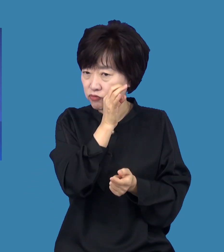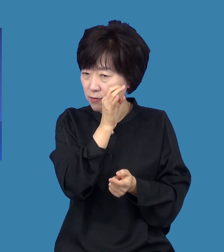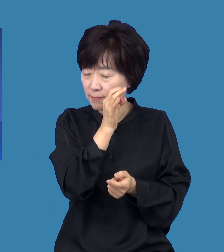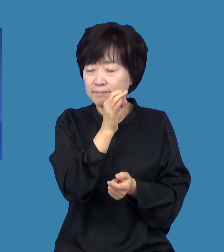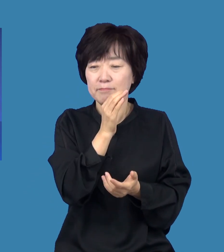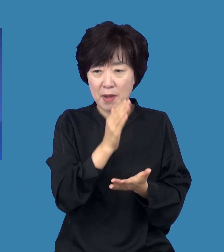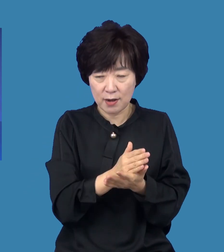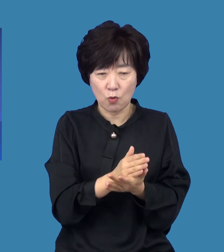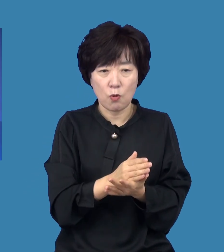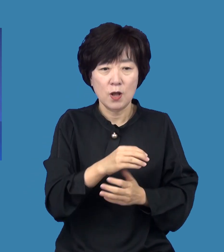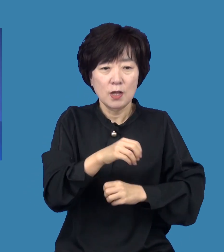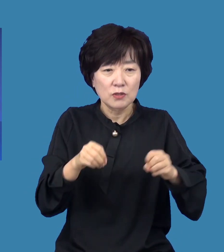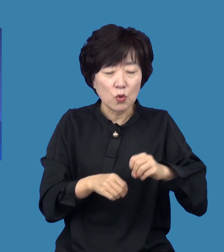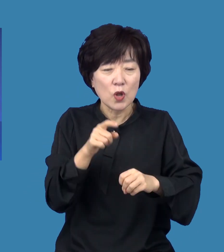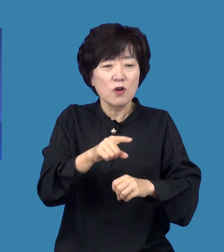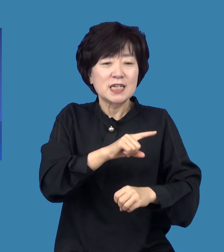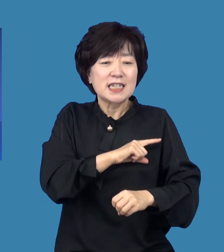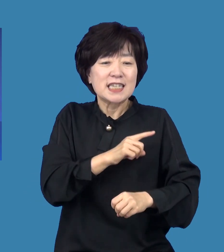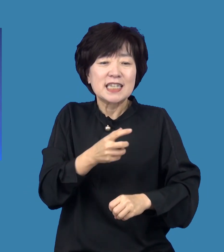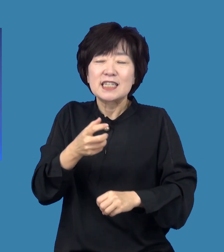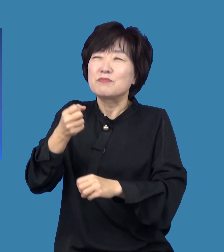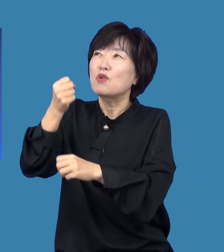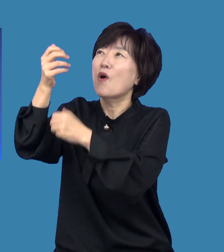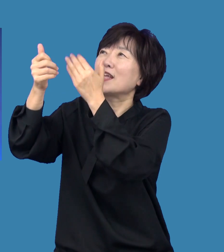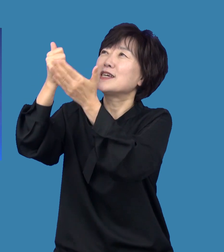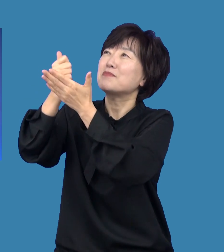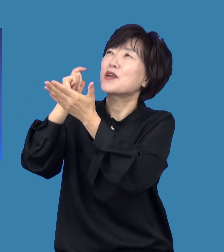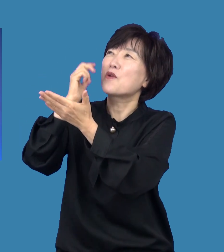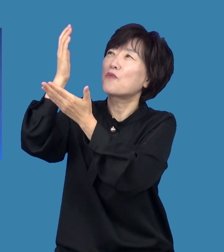이름으로 하나님께 영광을 돌리라.